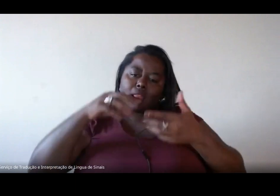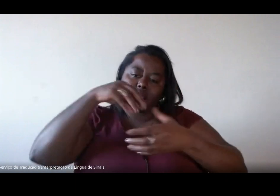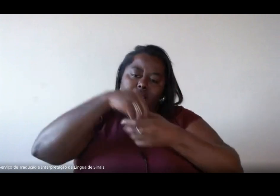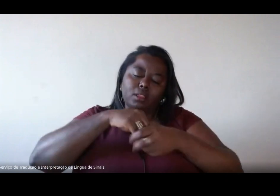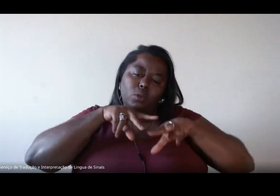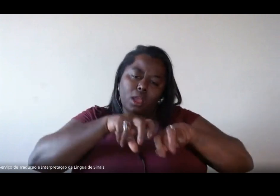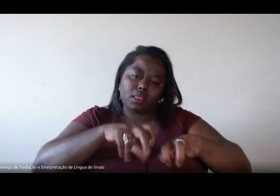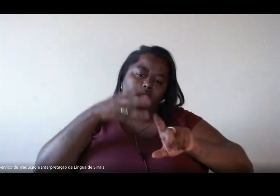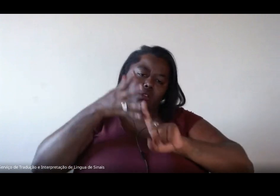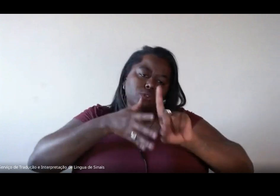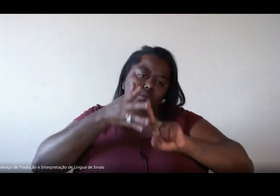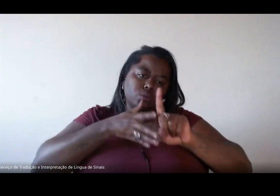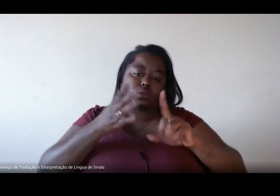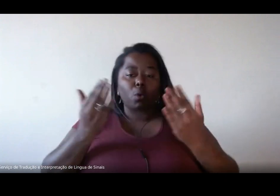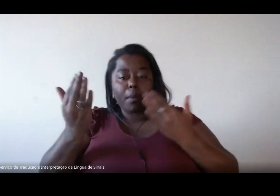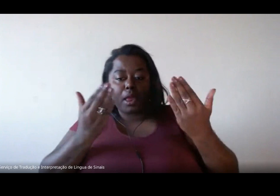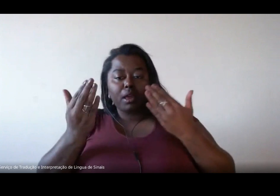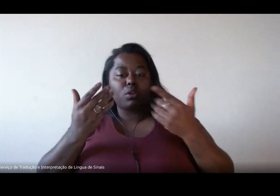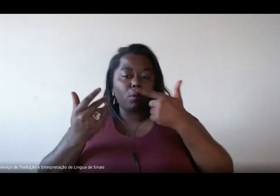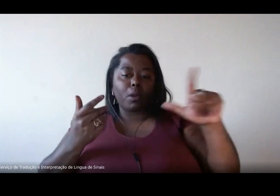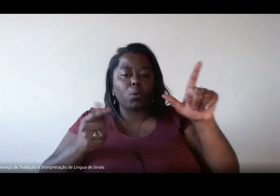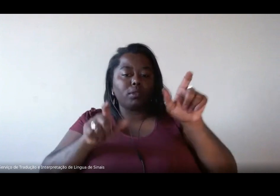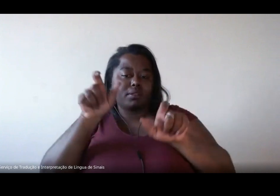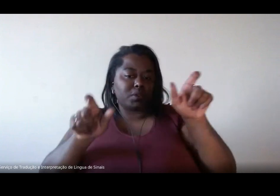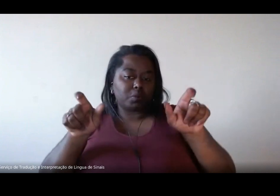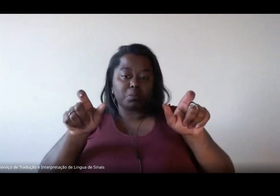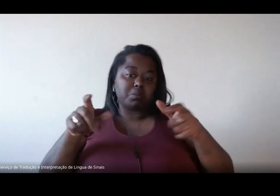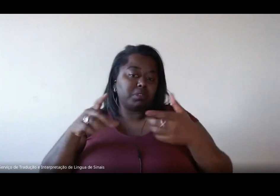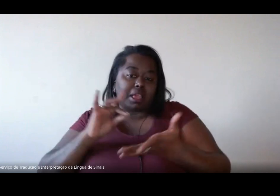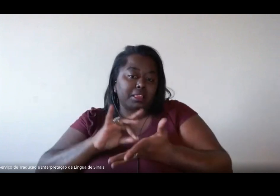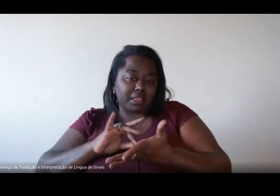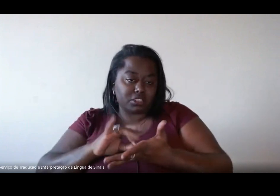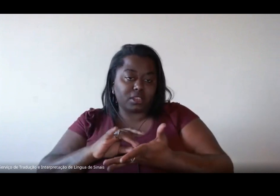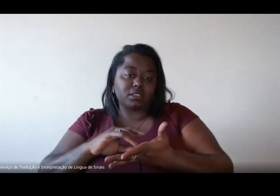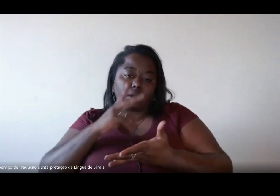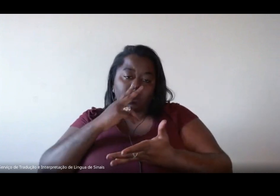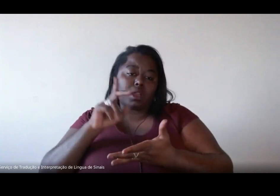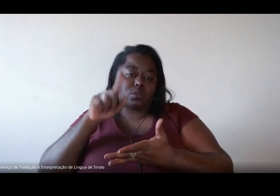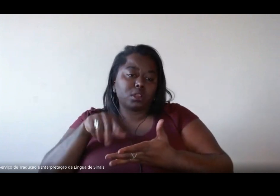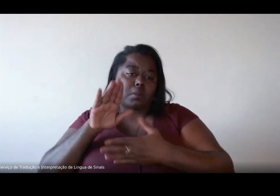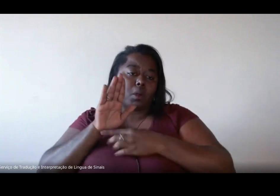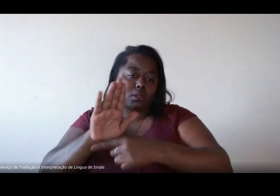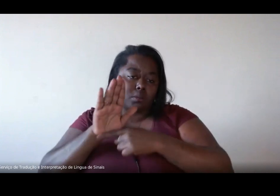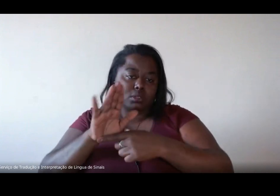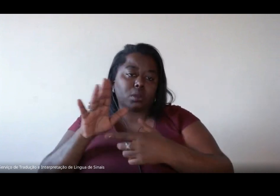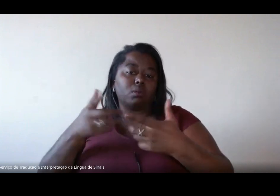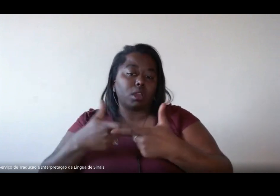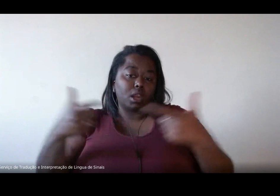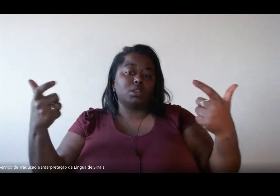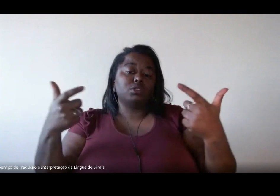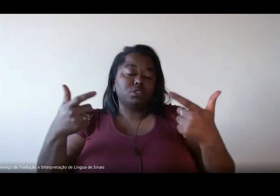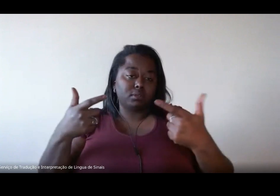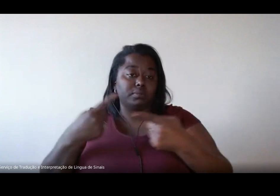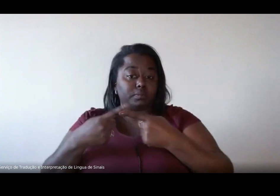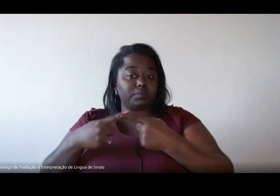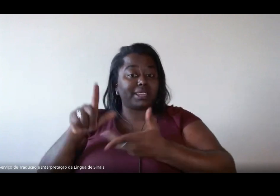Por que não? Comparando com uma outra figura da realidade, né? Então, acho que é uma contribuição grande, porque